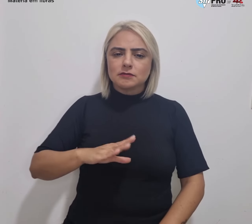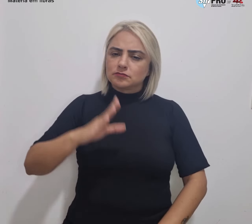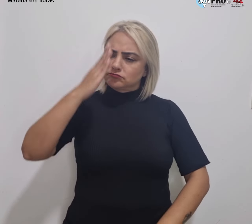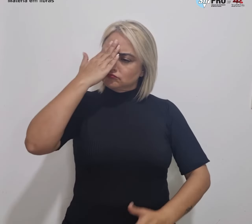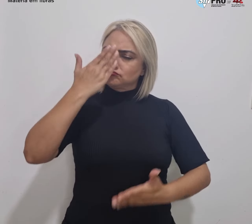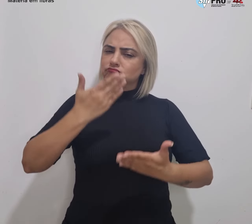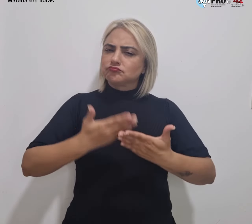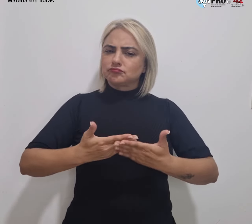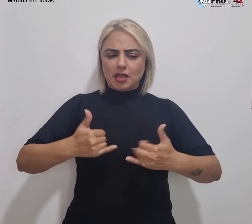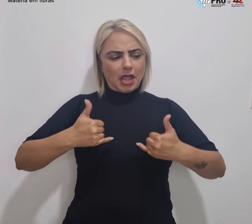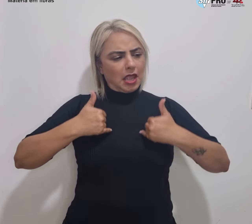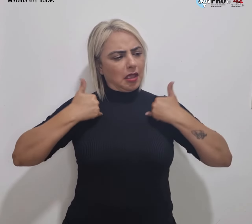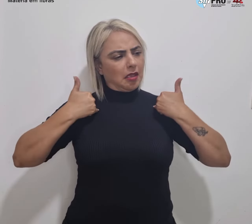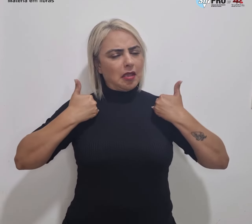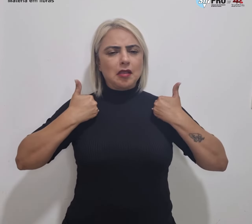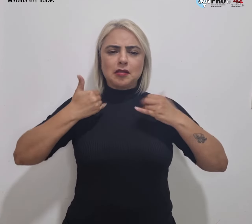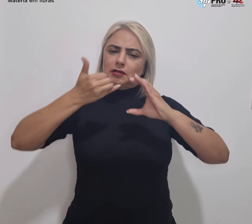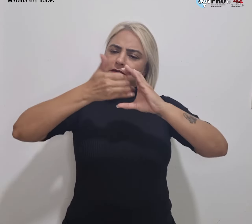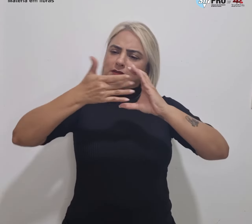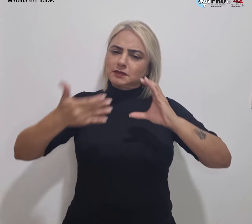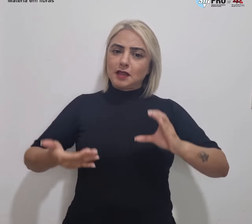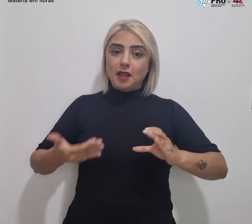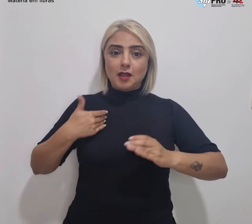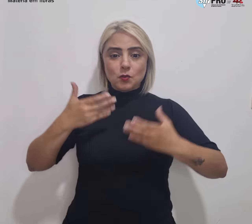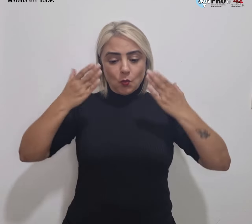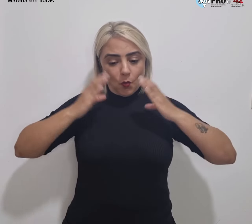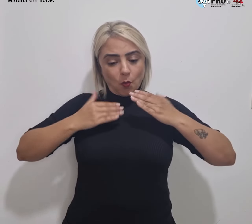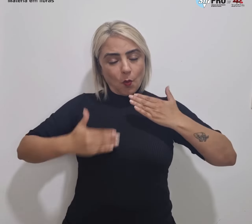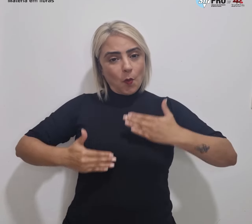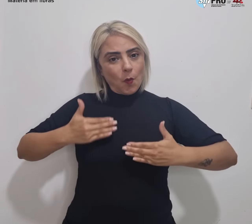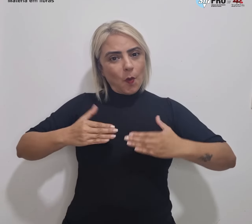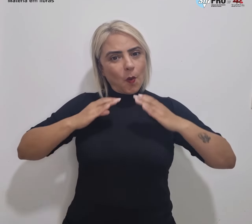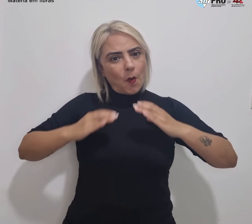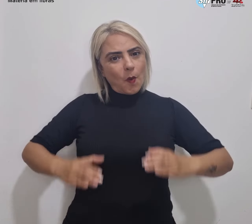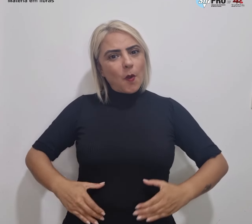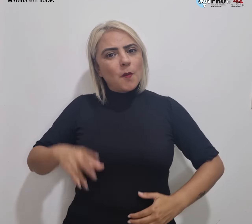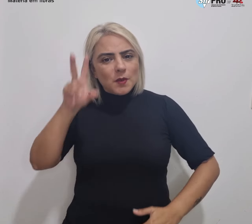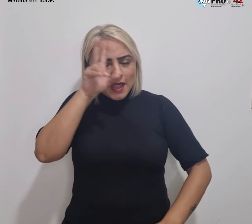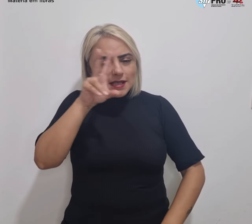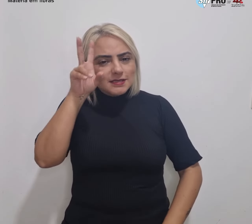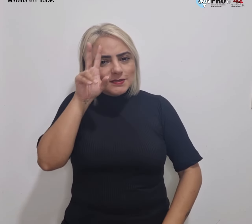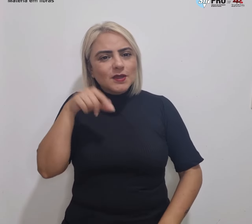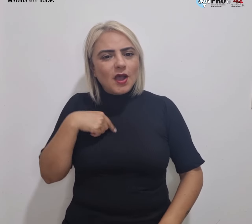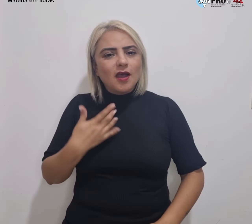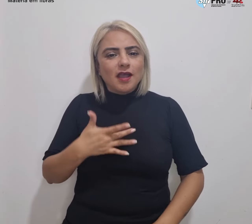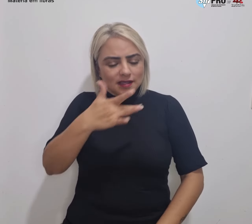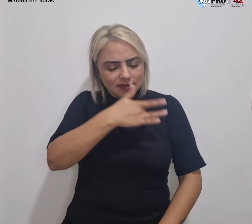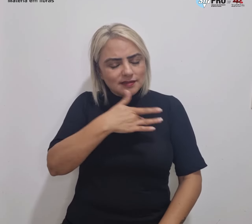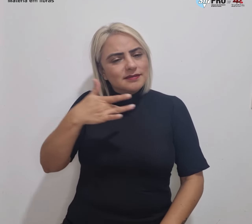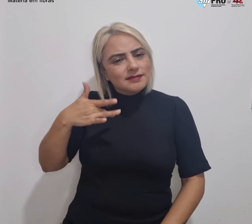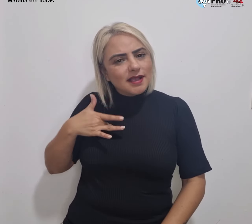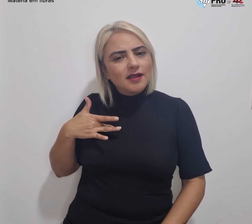orgulhosas de suas características físicas e de sua história e saudáveis emocionalmente